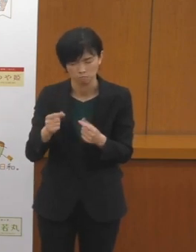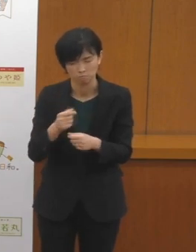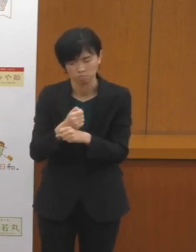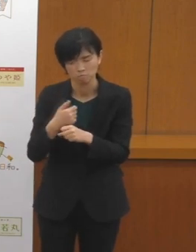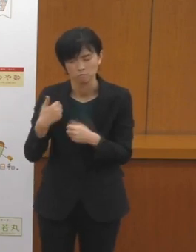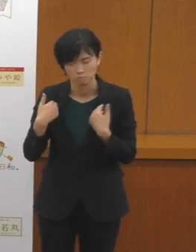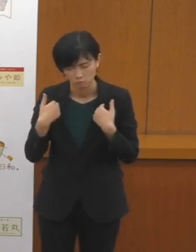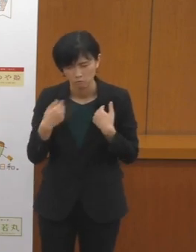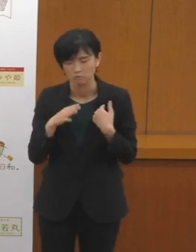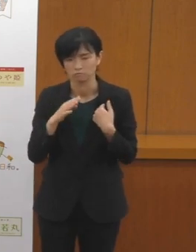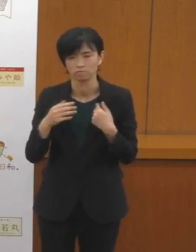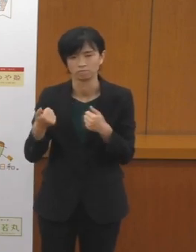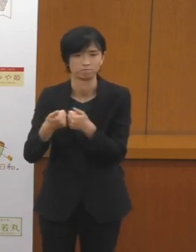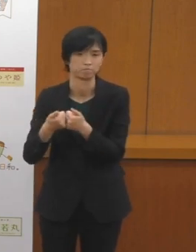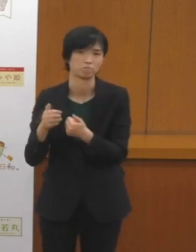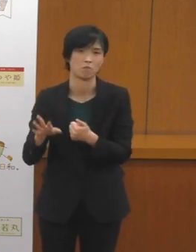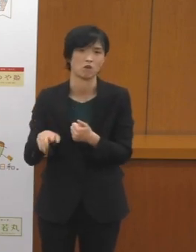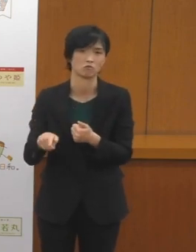です